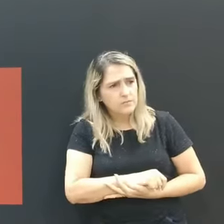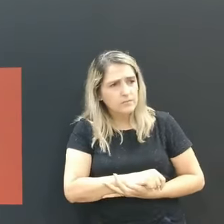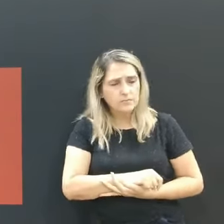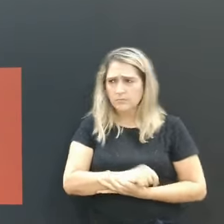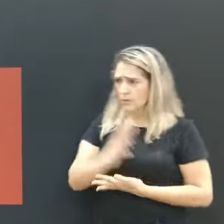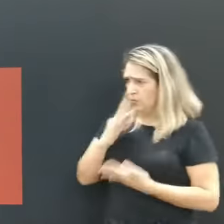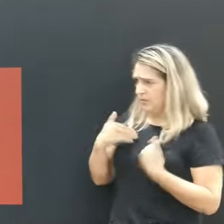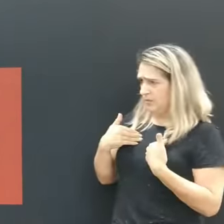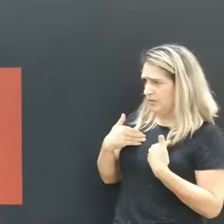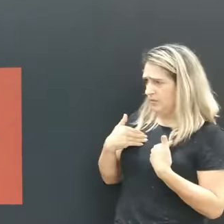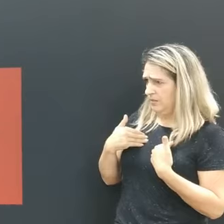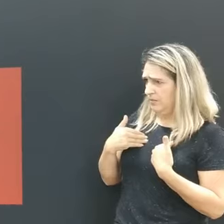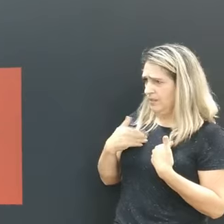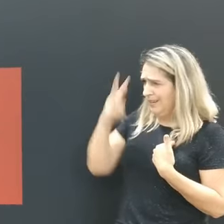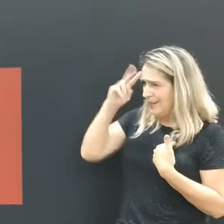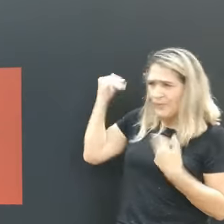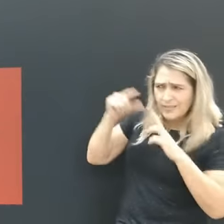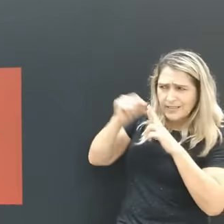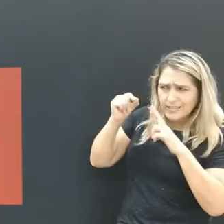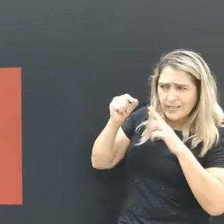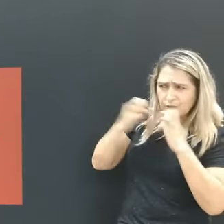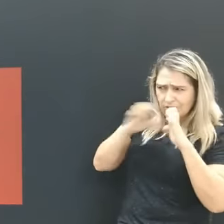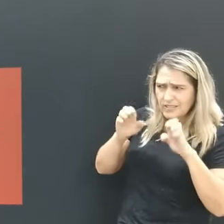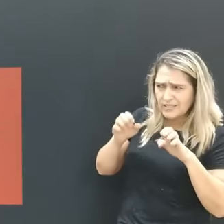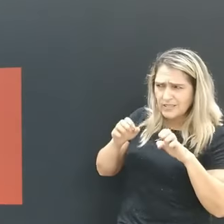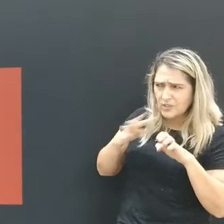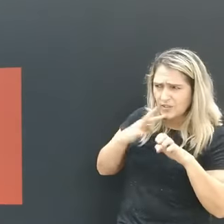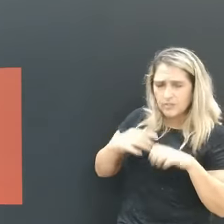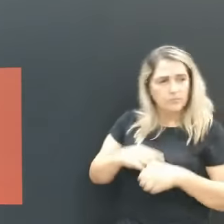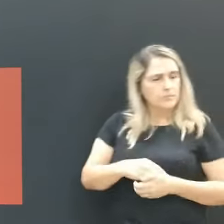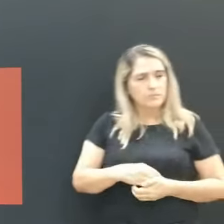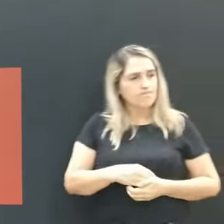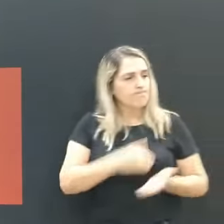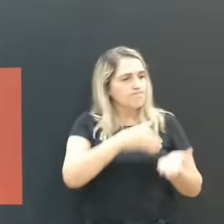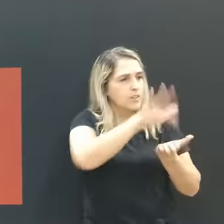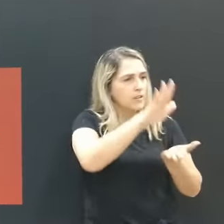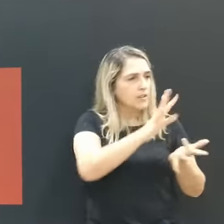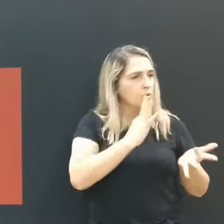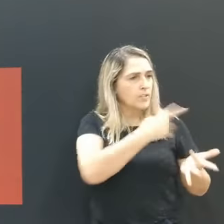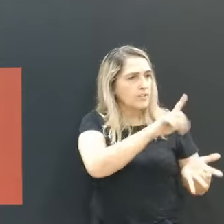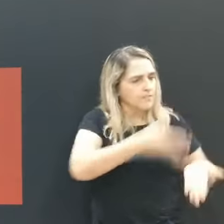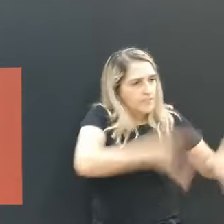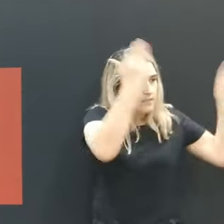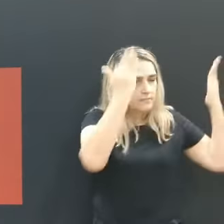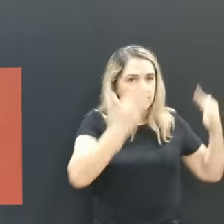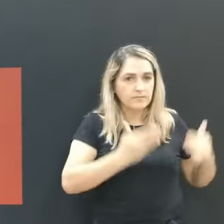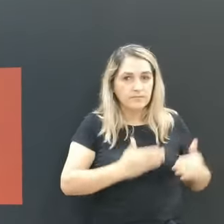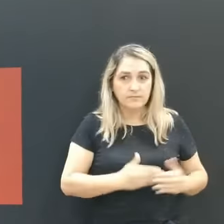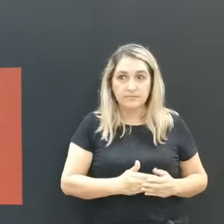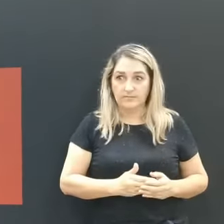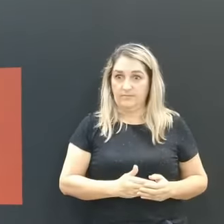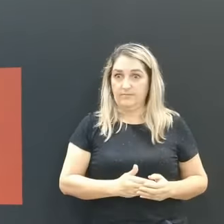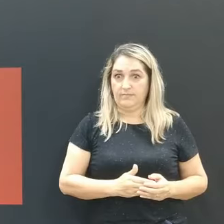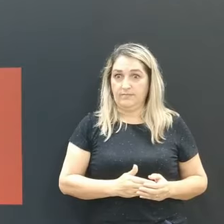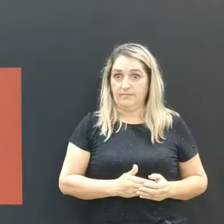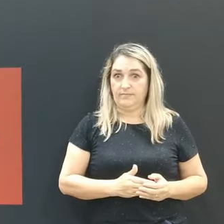vamos imaginar, no último dia o Senhor nos chama: ó Senhor, eu expulsei demônios, eu orei. E o Senhor vai nos